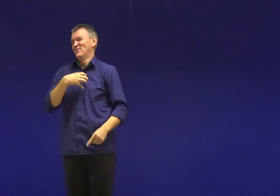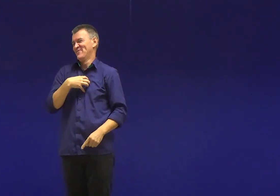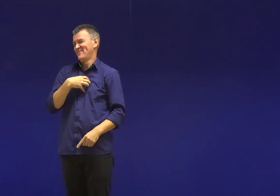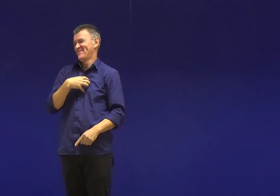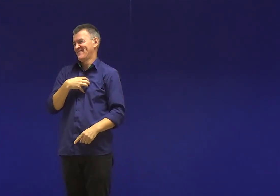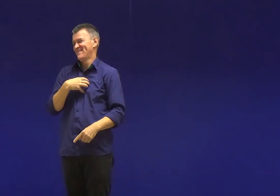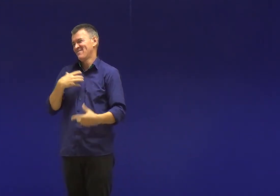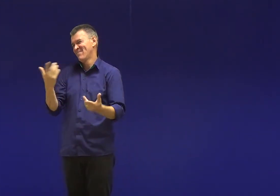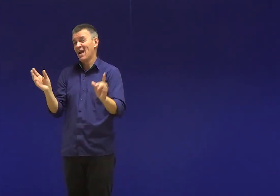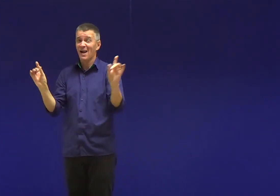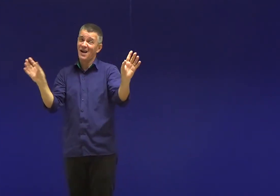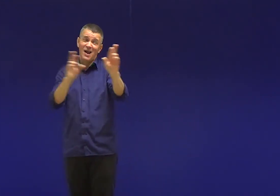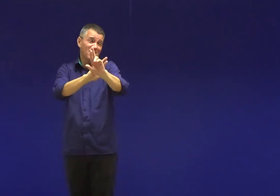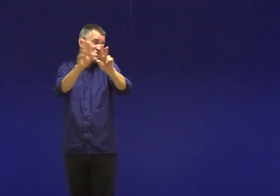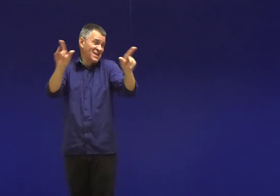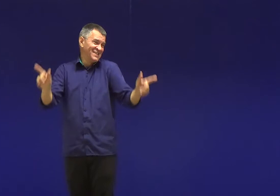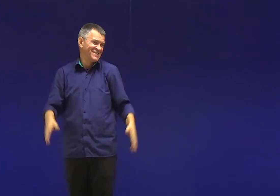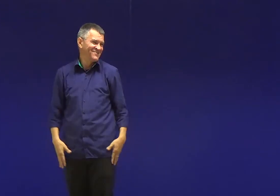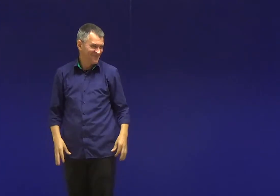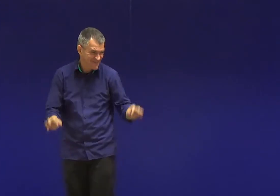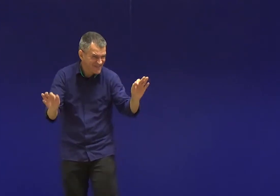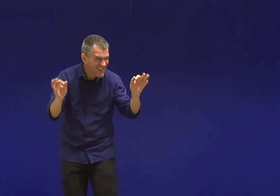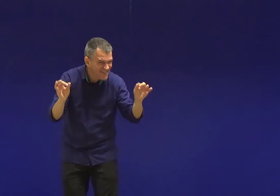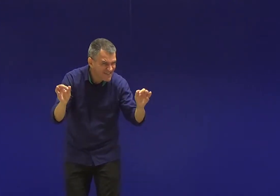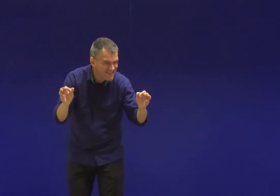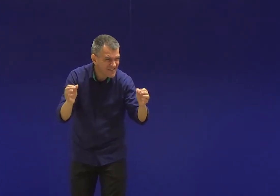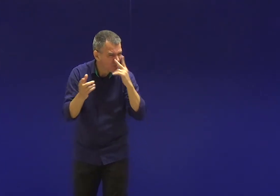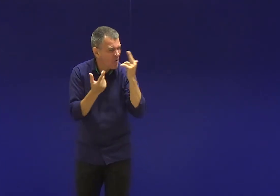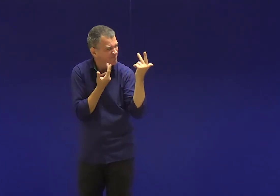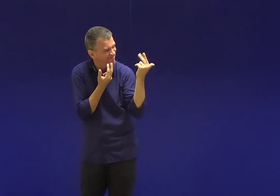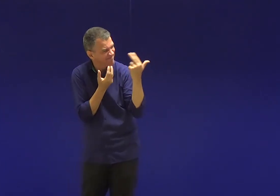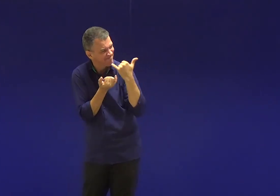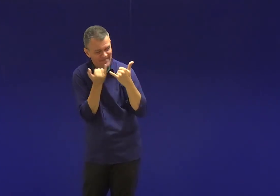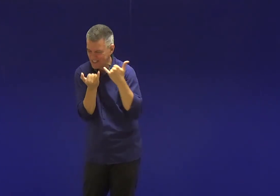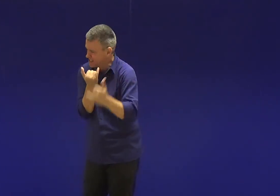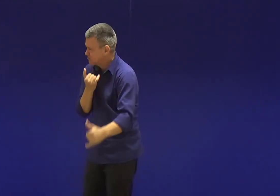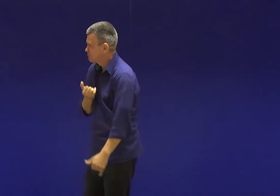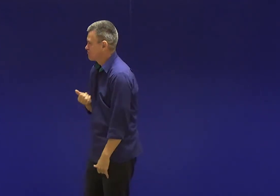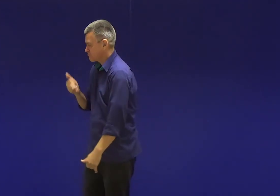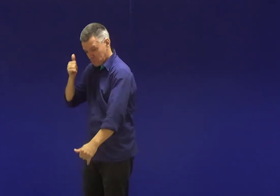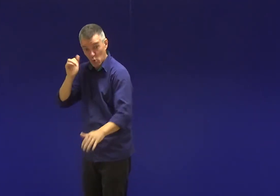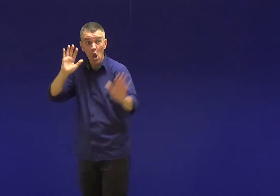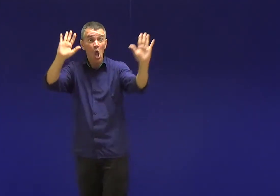minha esposa. Cada um tem uma maneira diferente, né, de se pronunciar.